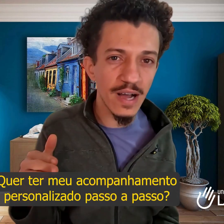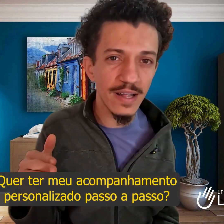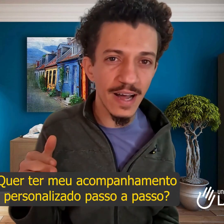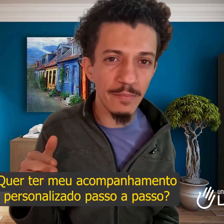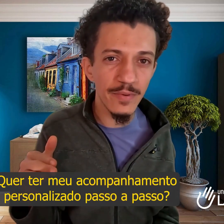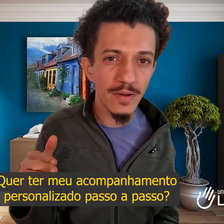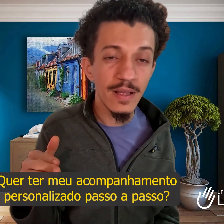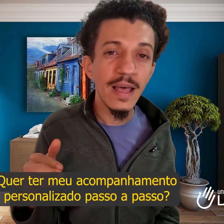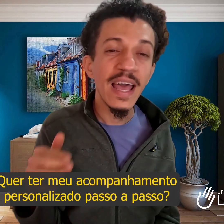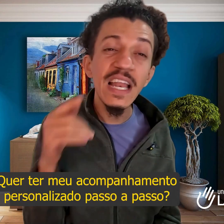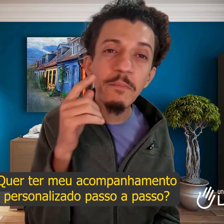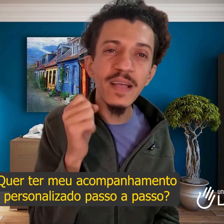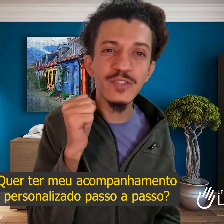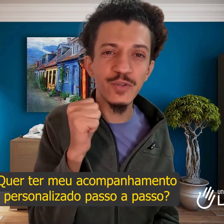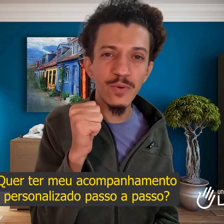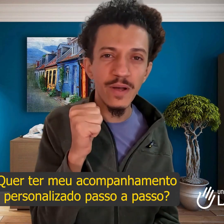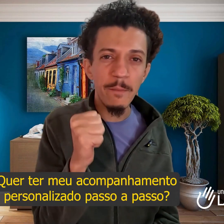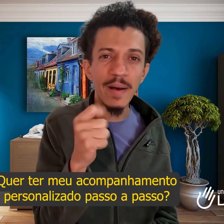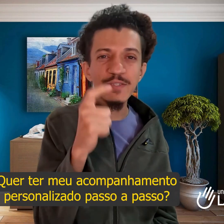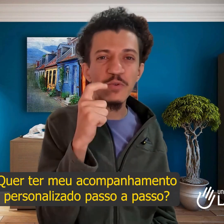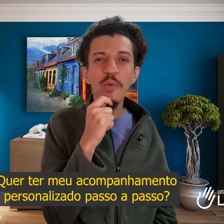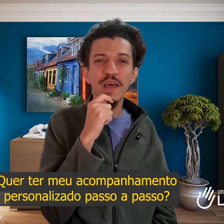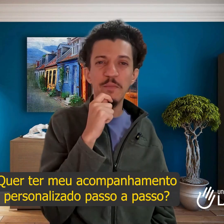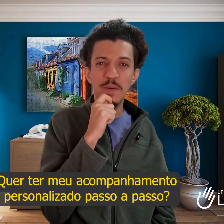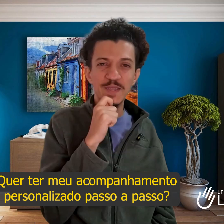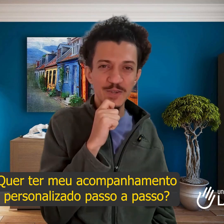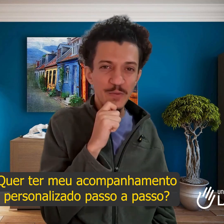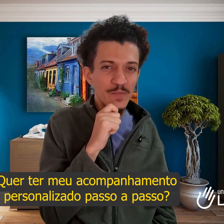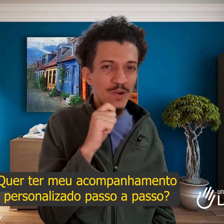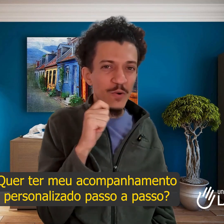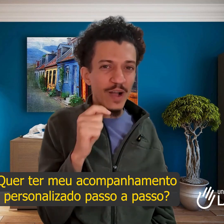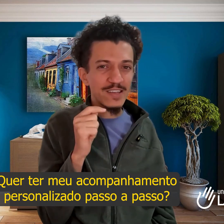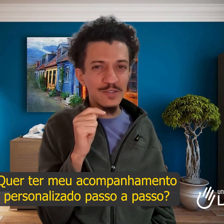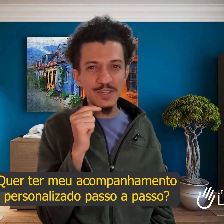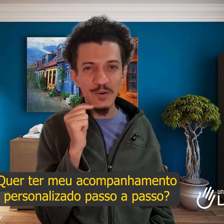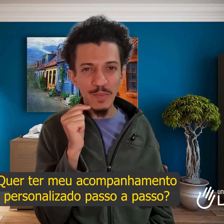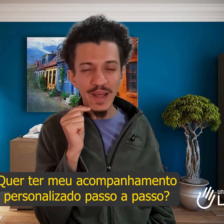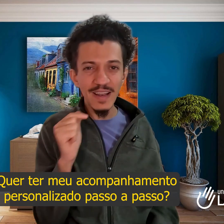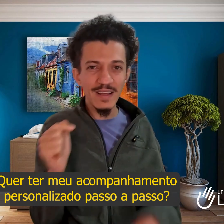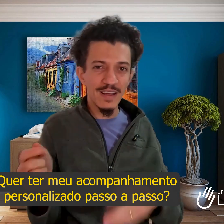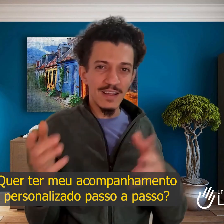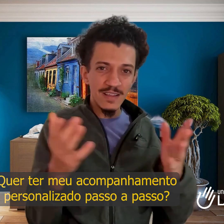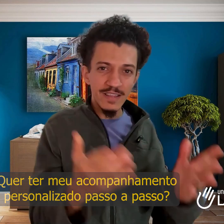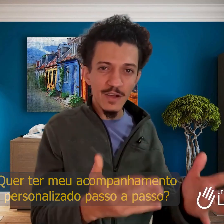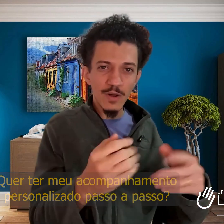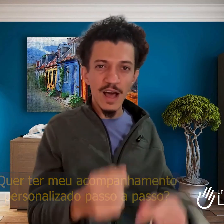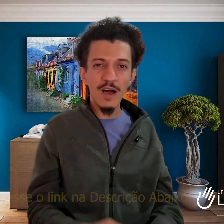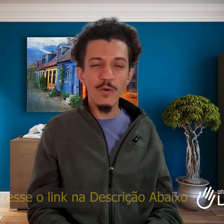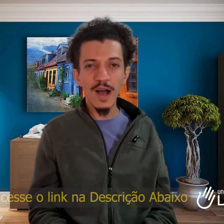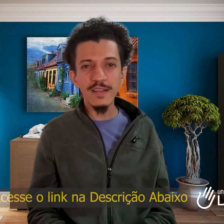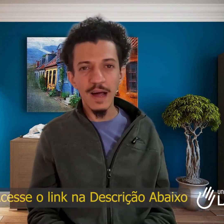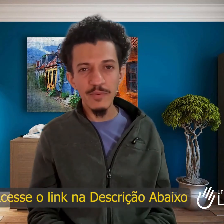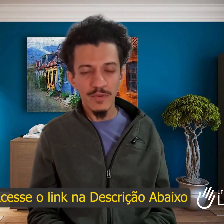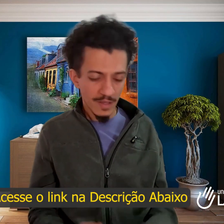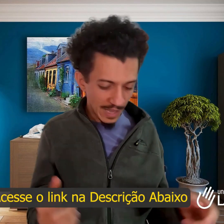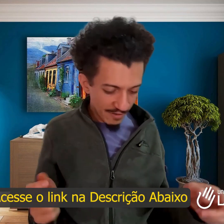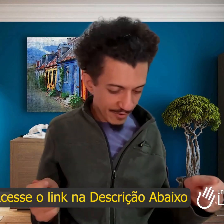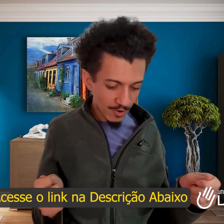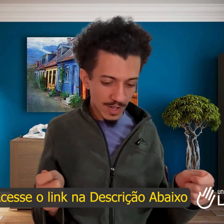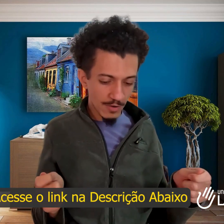cardápio? Ele pediu. Mas como que ele pediu? O garçom chegou para ele, entregou lá o cardápio. Ele ficou olhando o